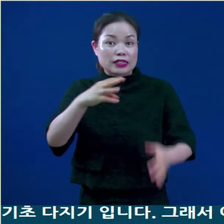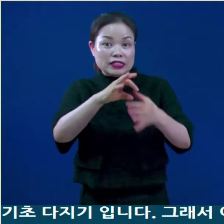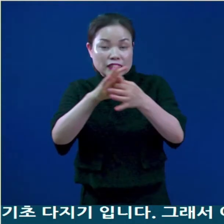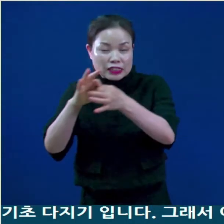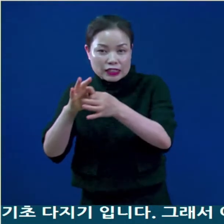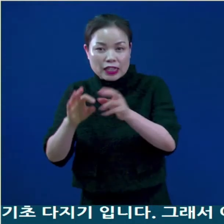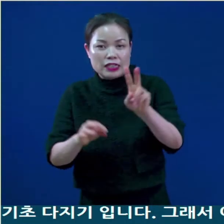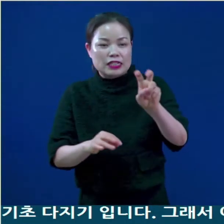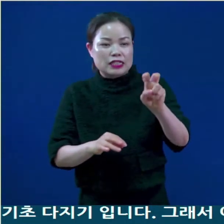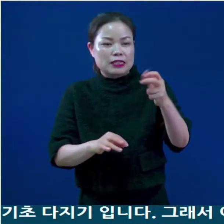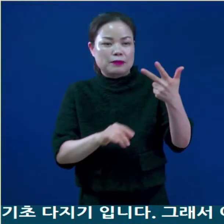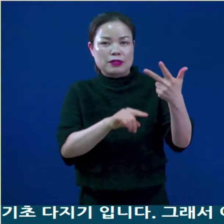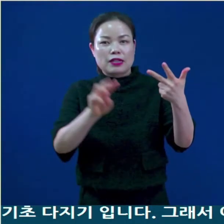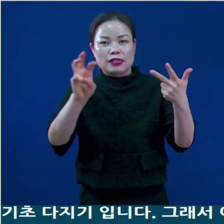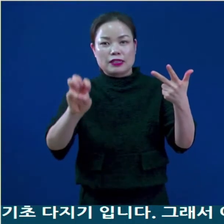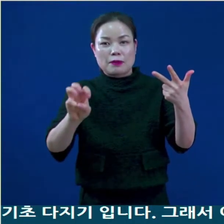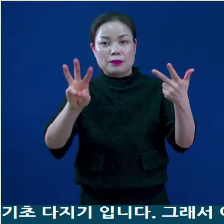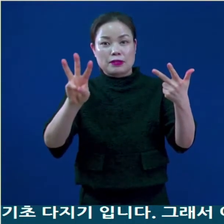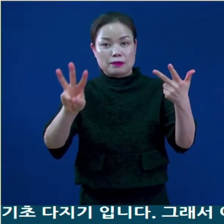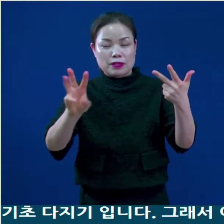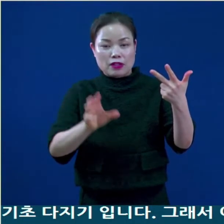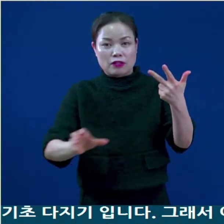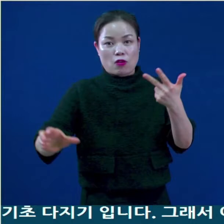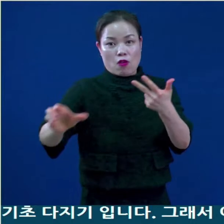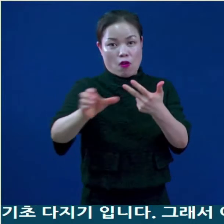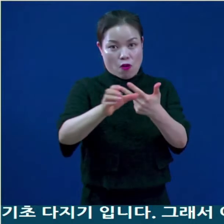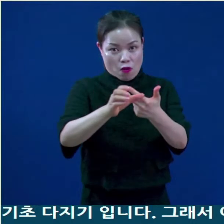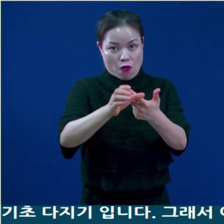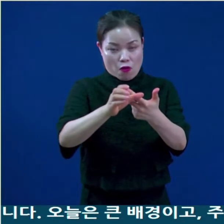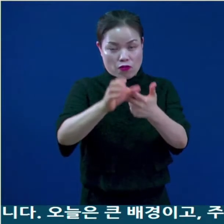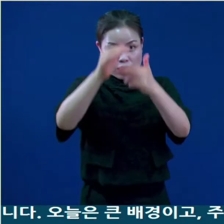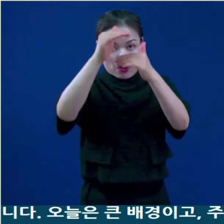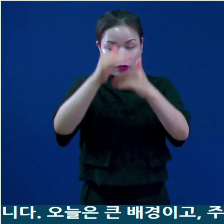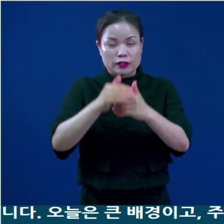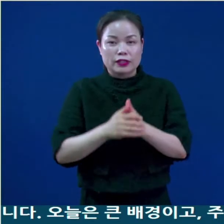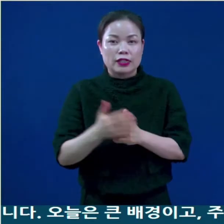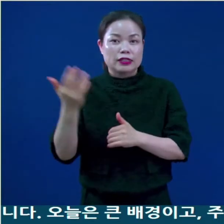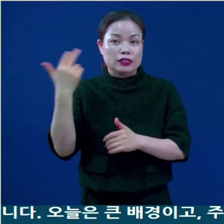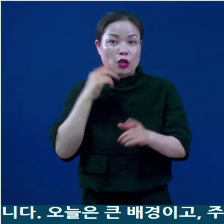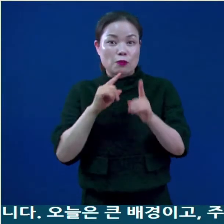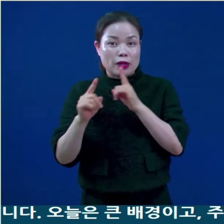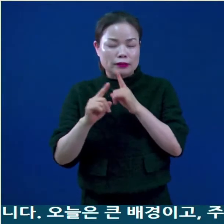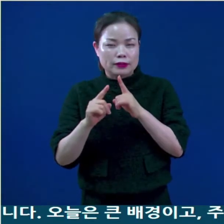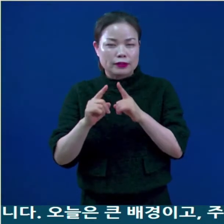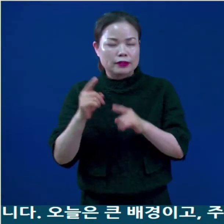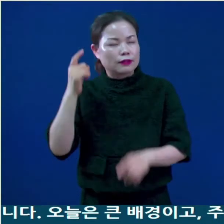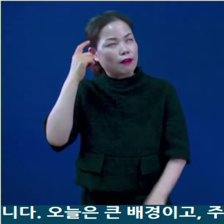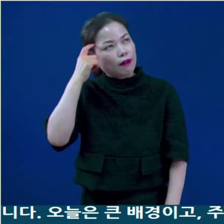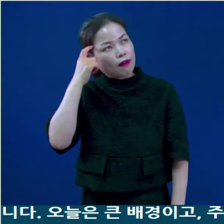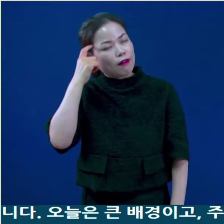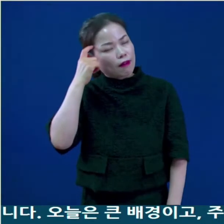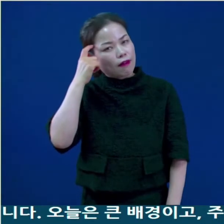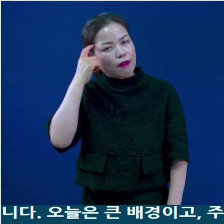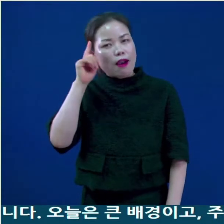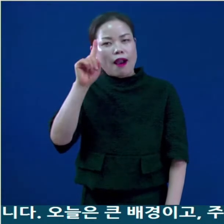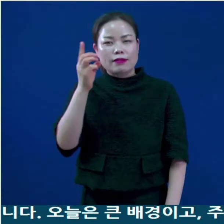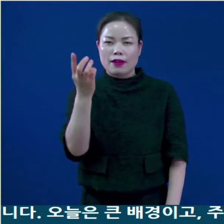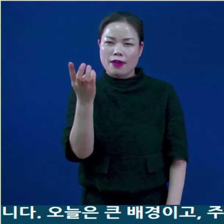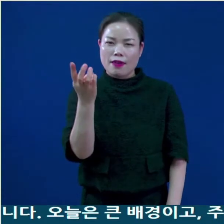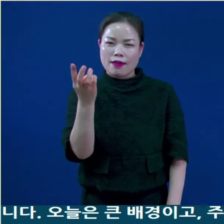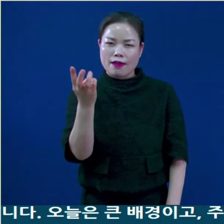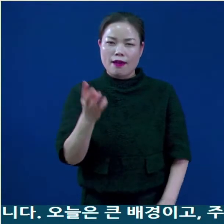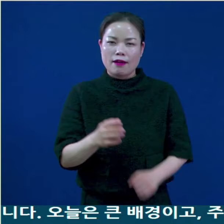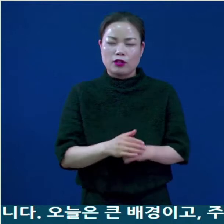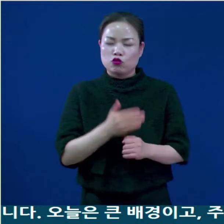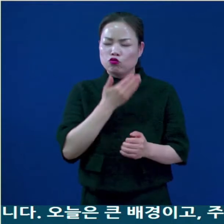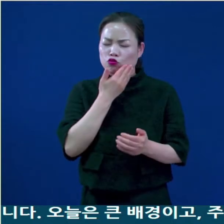오늘 27절에서 33절을 추가해 가지고 지난 주일 말씀을 여러분 한번 가만히 생각해 보시고 한 알의 미리,